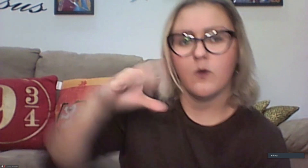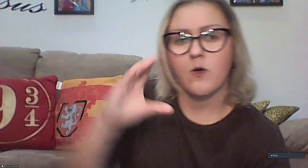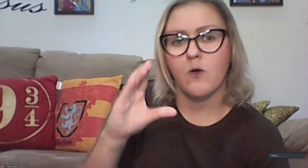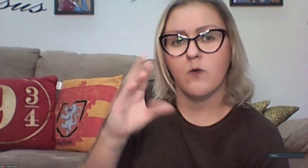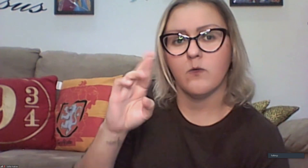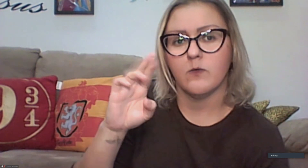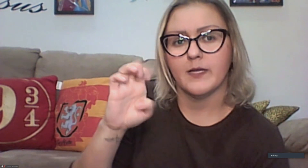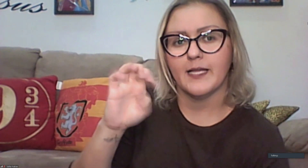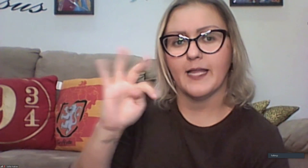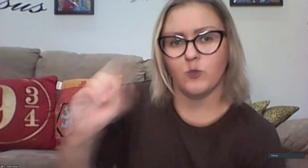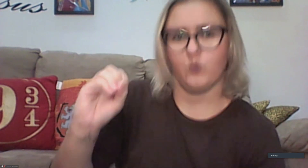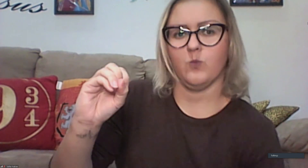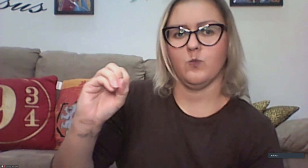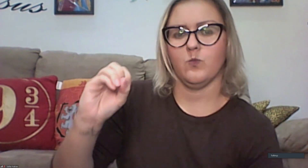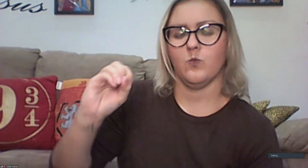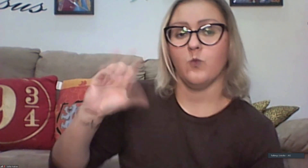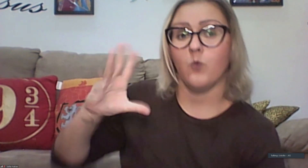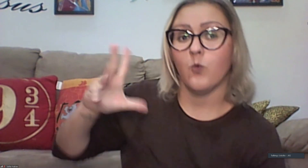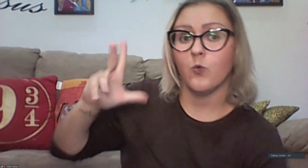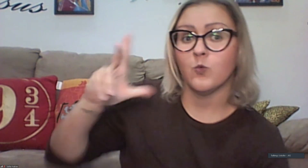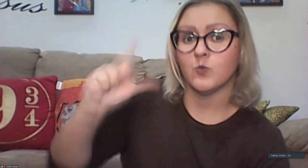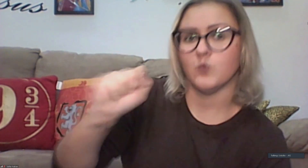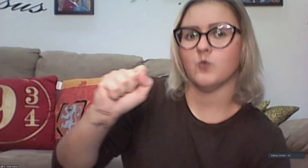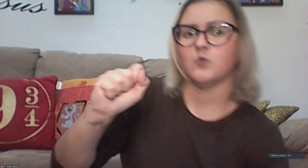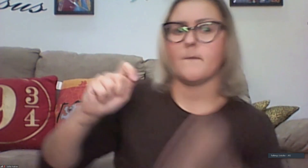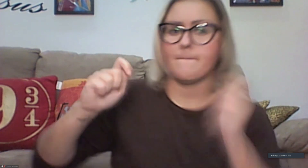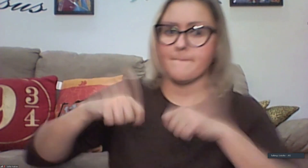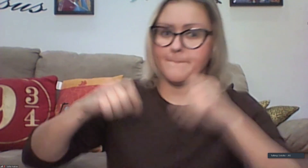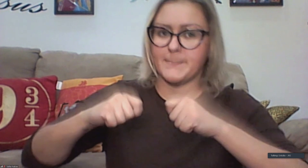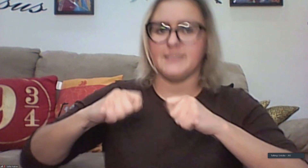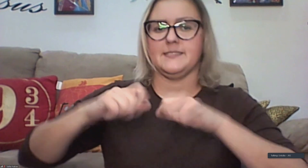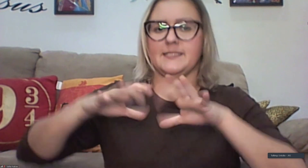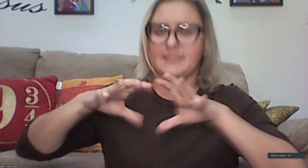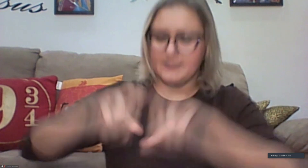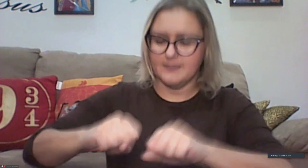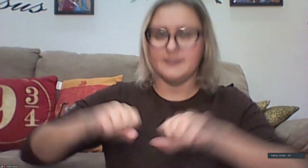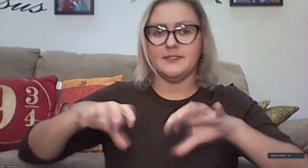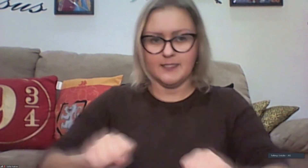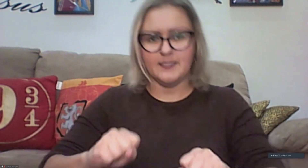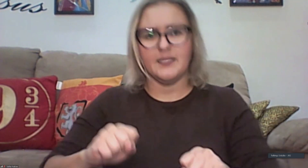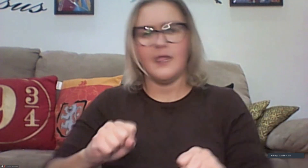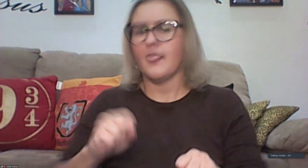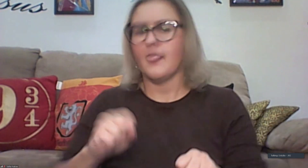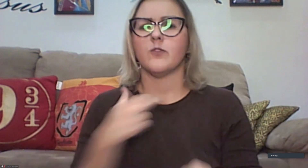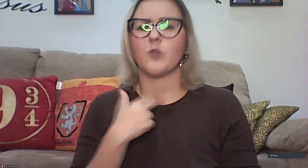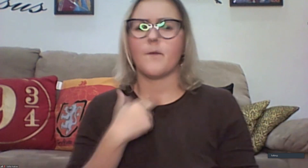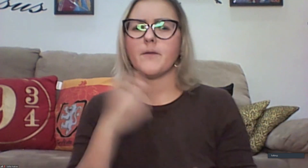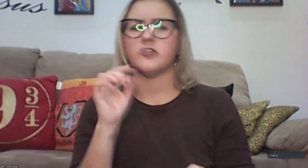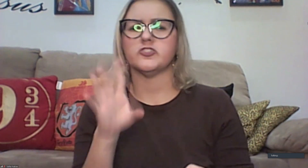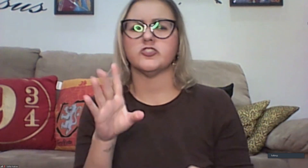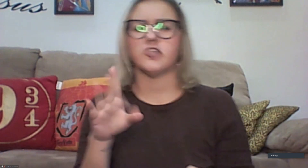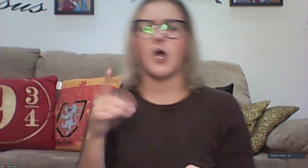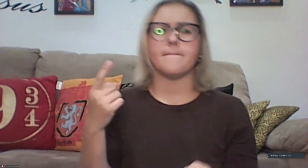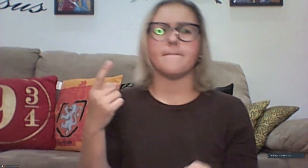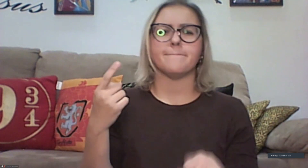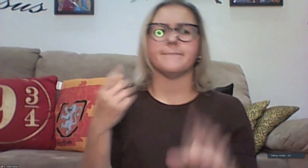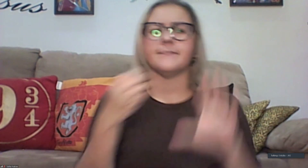você faz com que ele tenha uma experiência concreta com as coisas. Ele pega ali o que é concreto. Você não